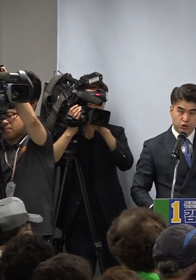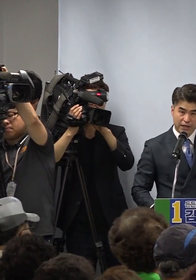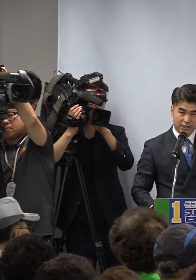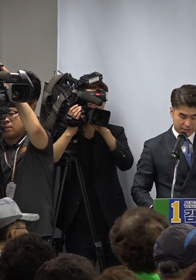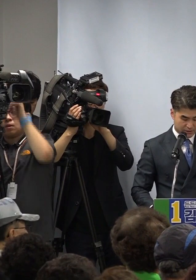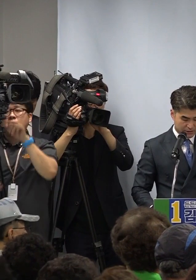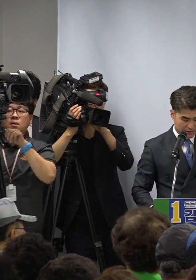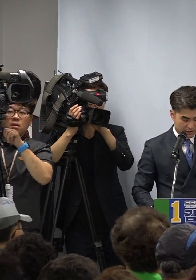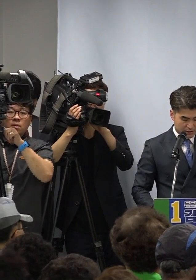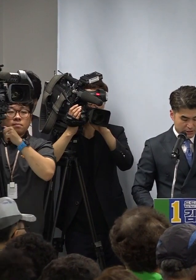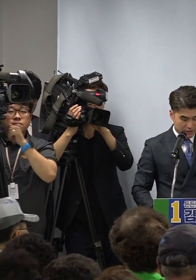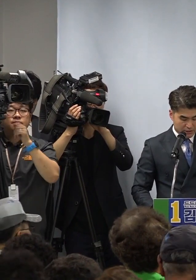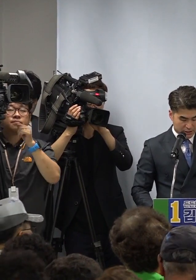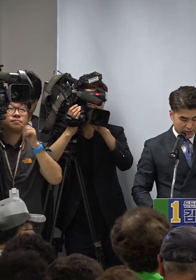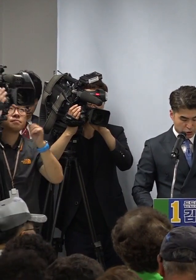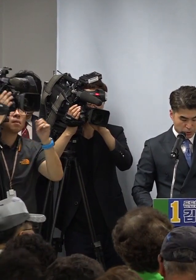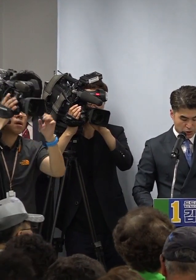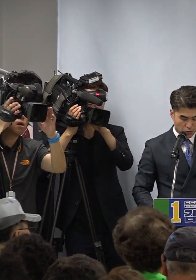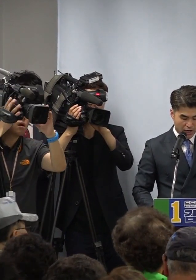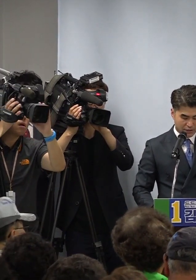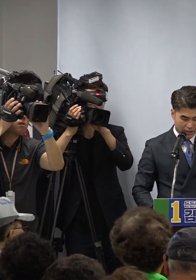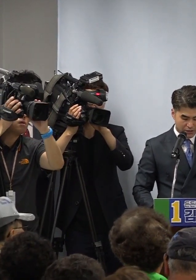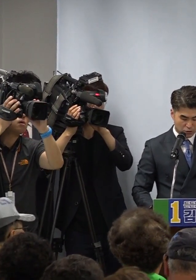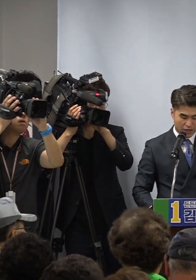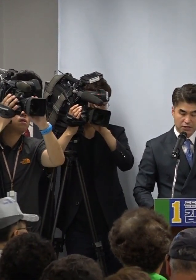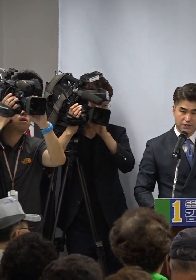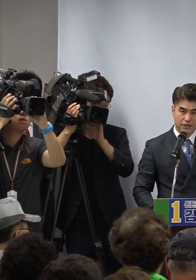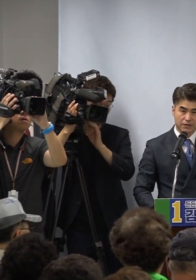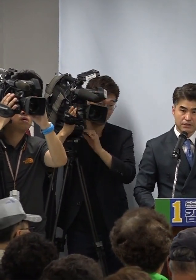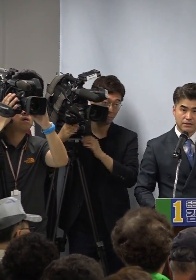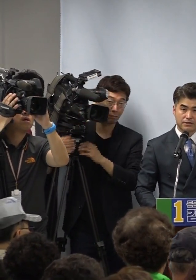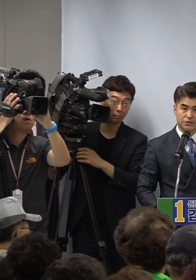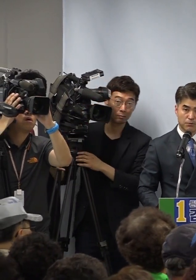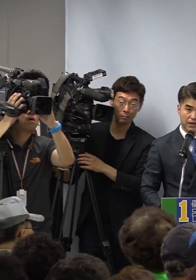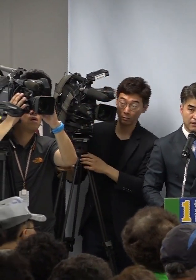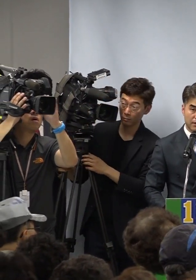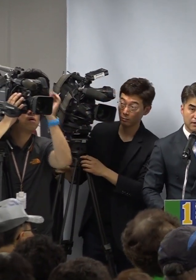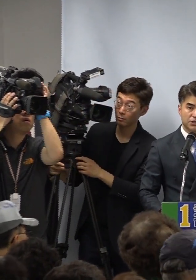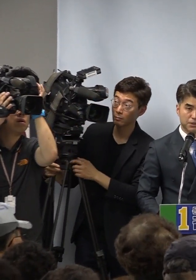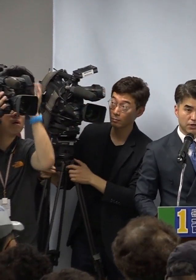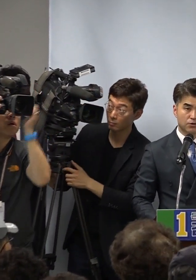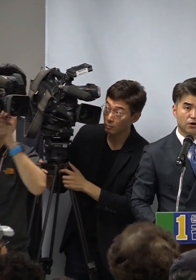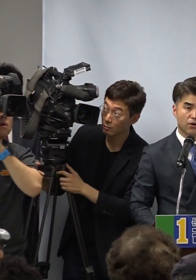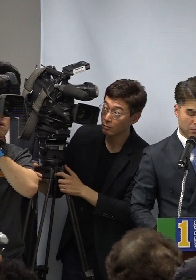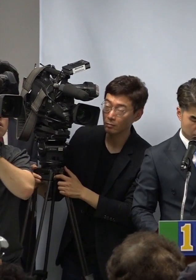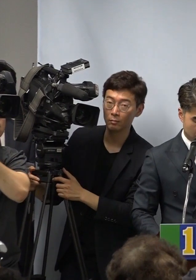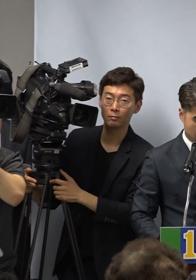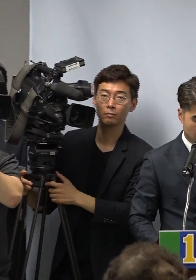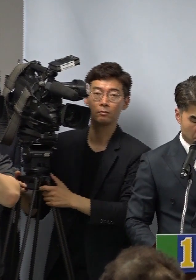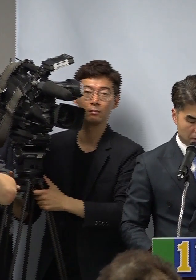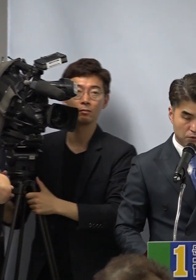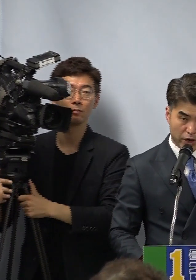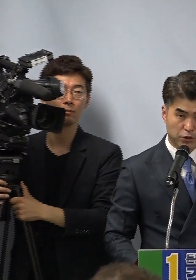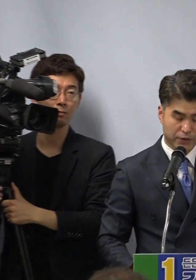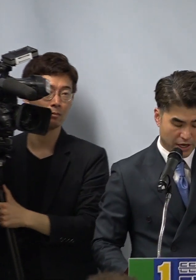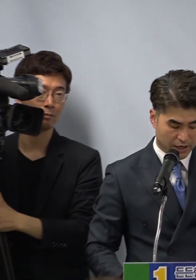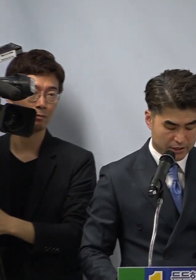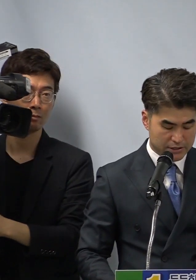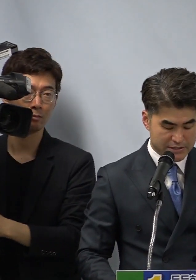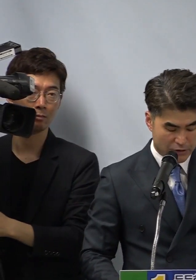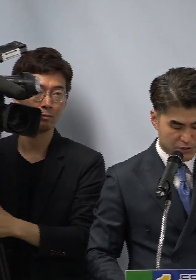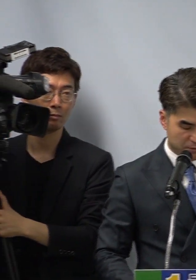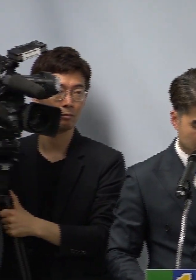목포 민주당은 지난 총선과 대선 과정에서 정말 힘겹고